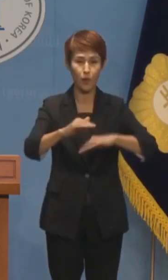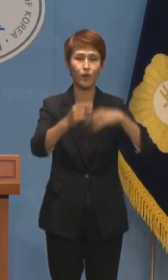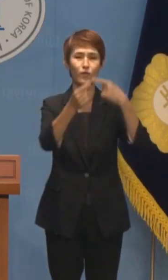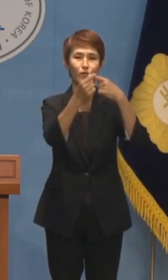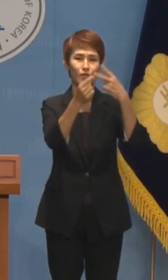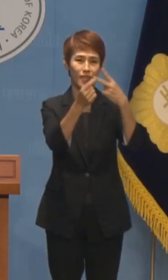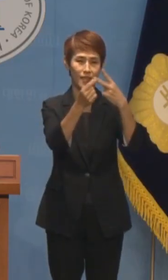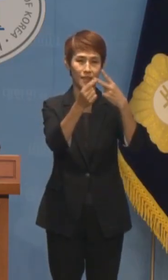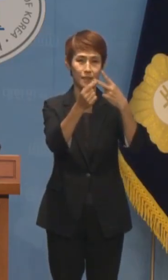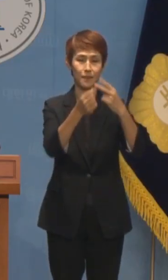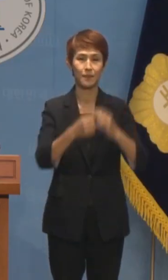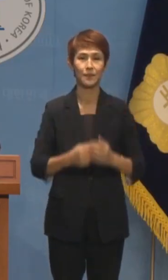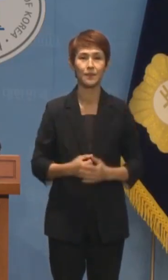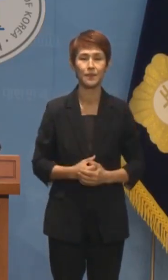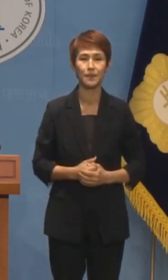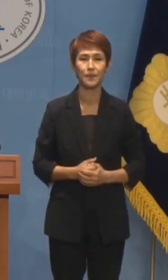진행하겠습니다.